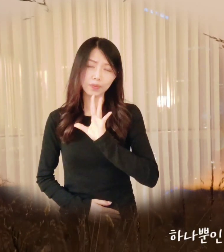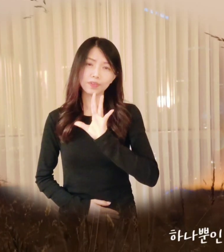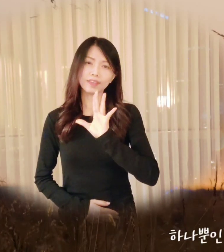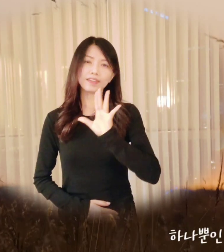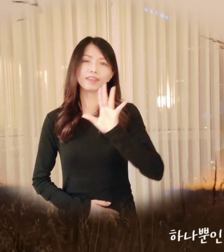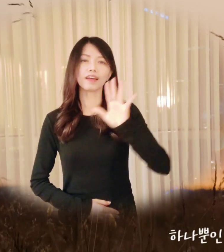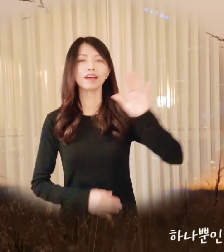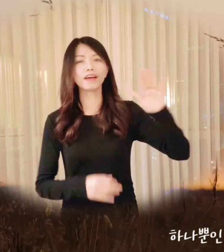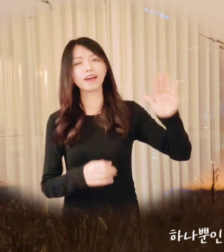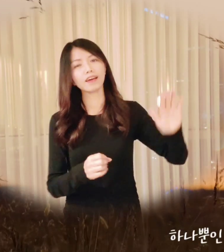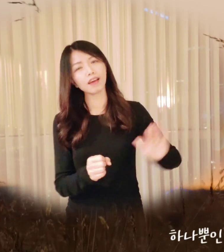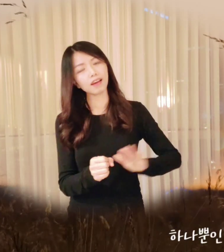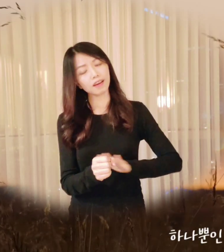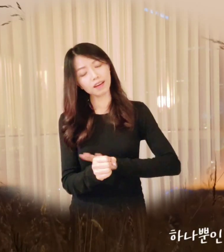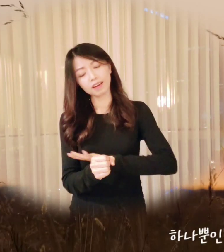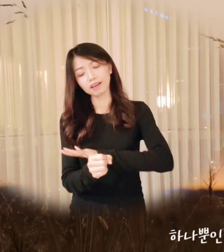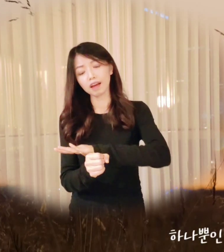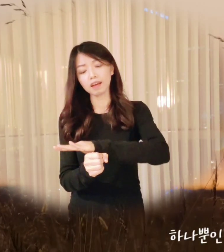하나뿐인